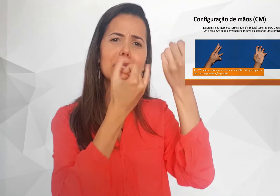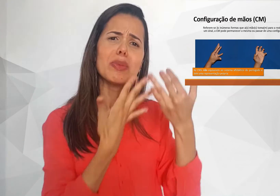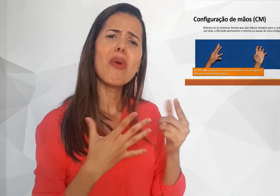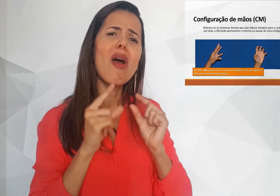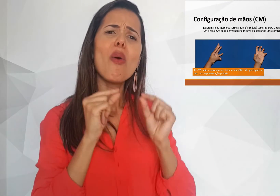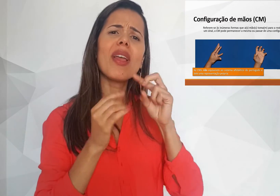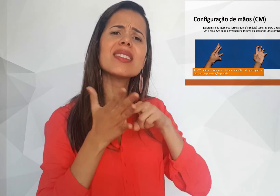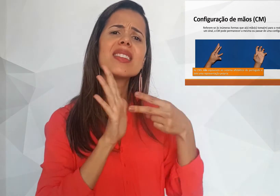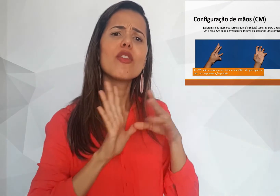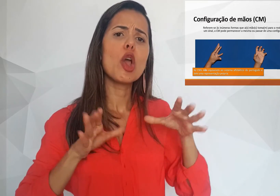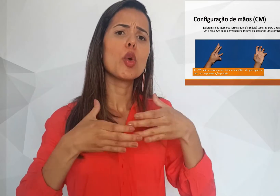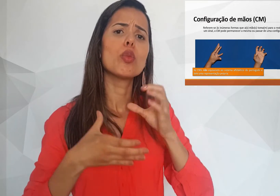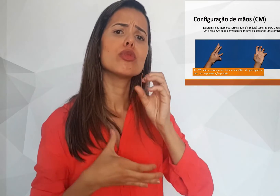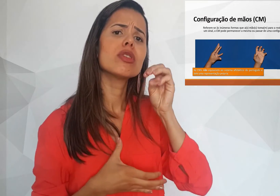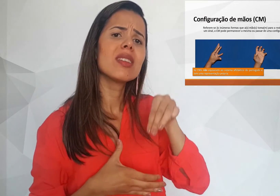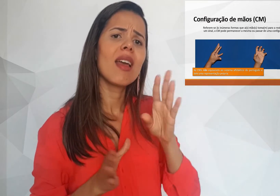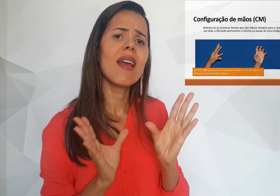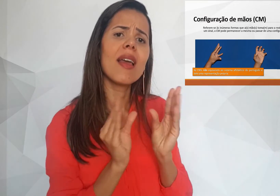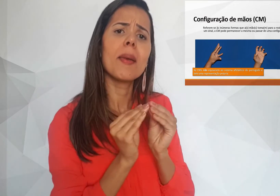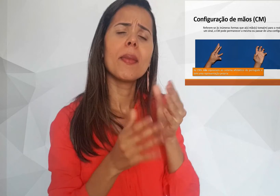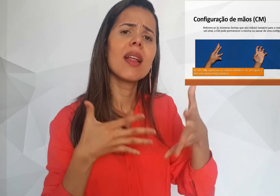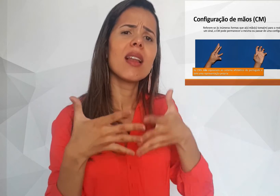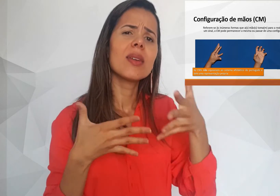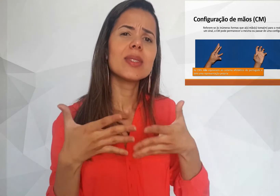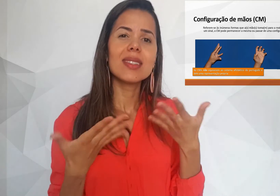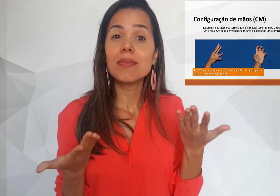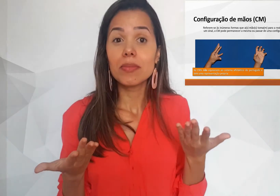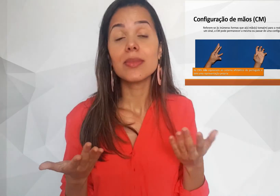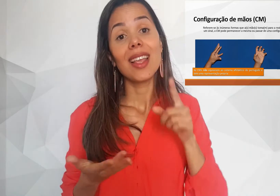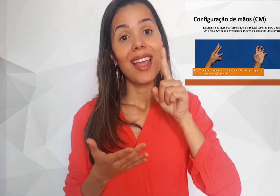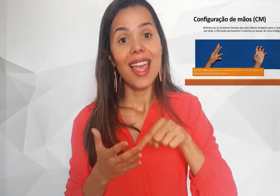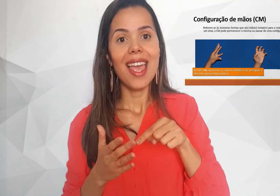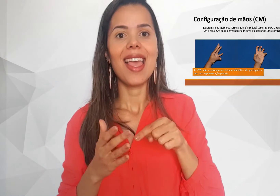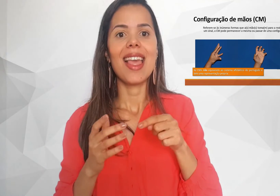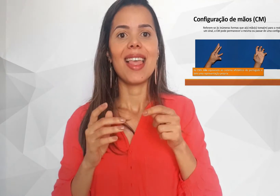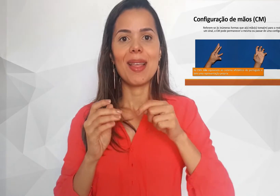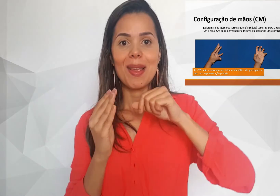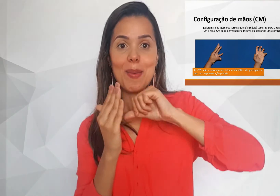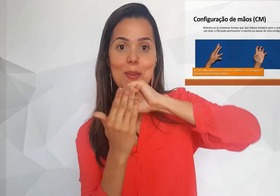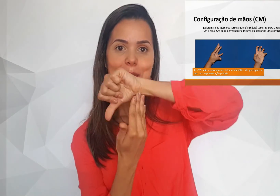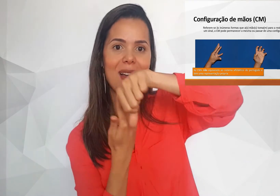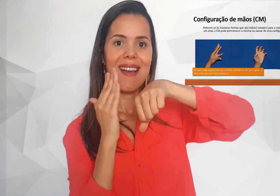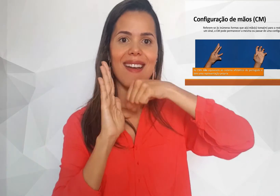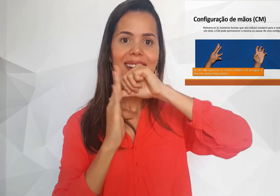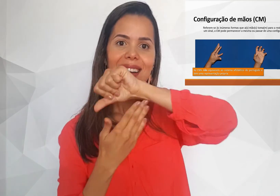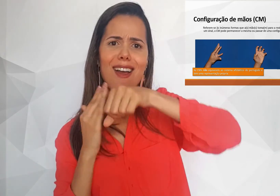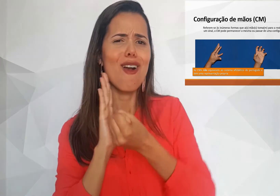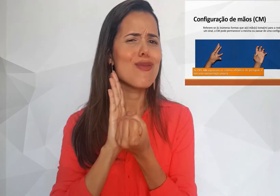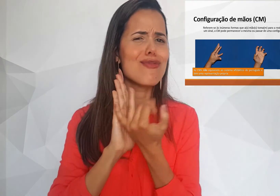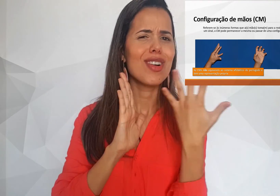vamos descrever o que equivale às configurações de mãos, né? Então, são as inúmeras formas possíveis que